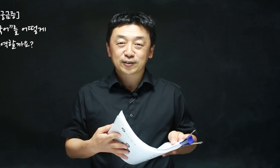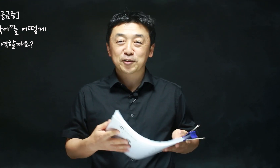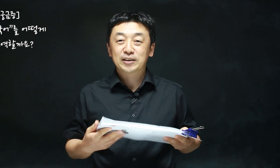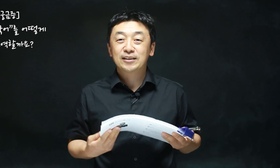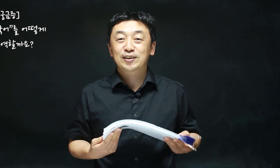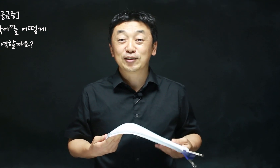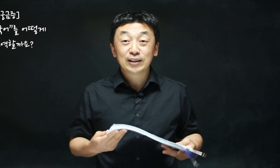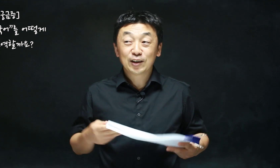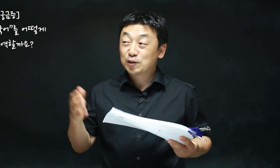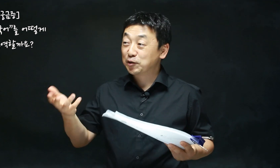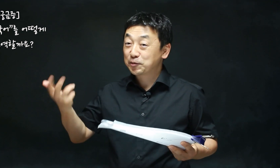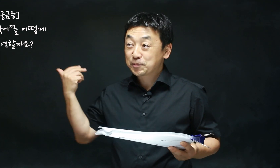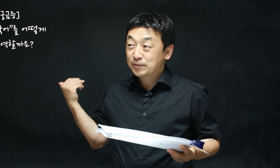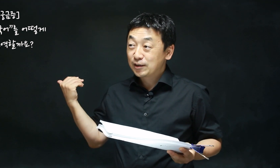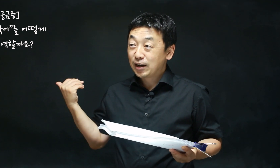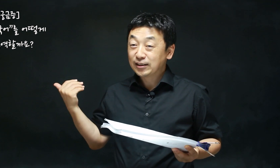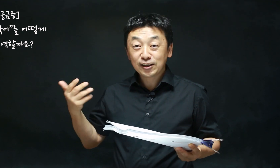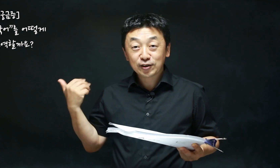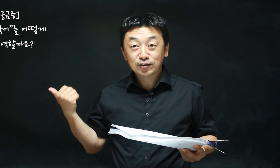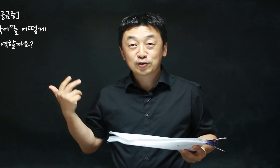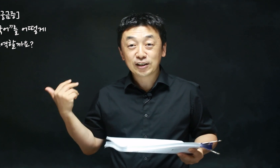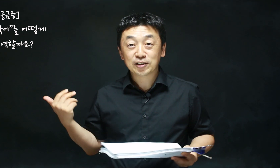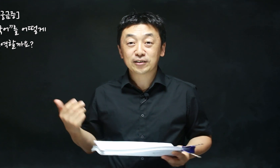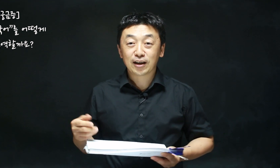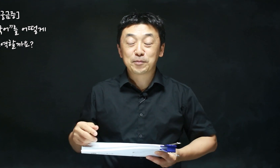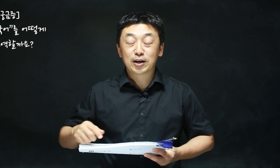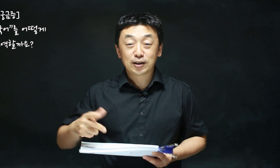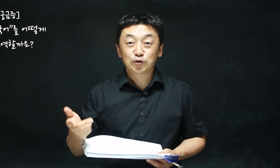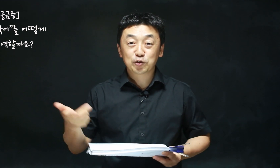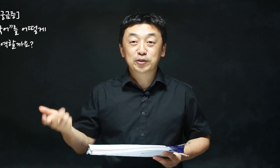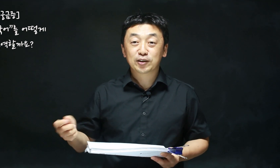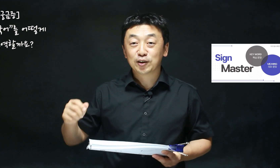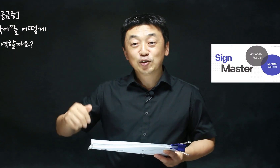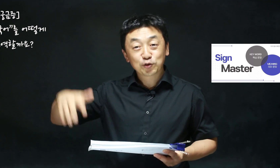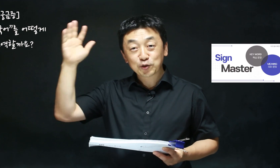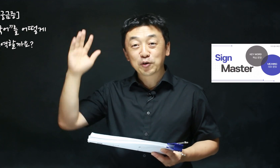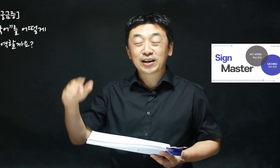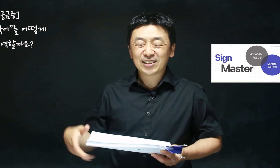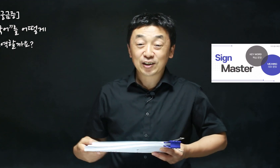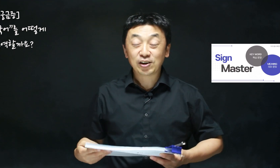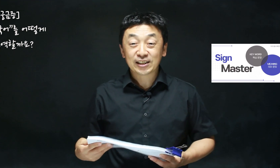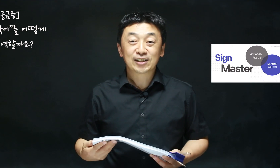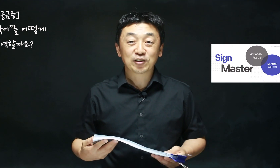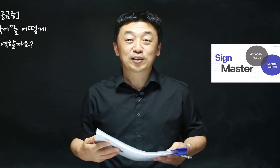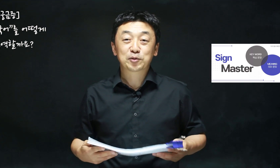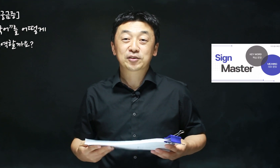마스터입니다. 그래서 한 달 전, 2달 전, 네, 아마 유튜브에서 우르르 올라간 10개짜리 영상을 보셨을